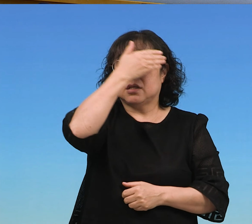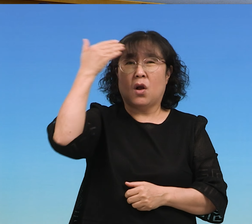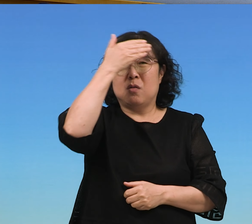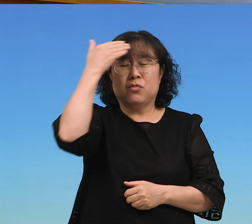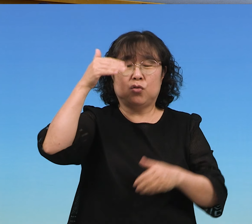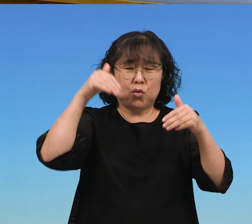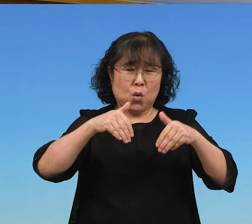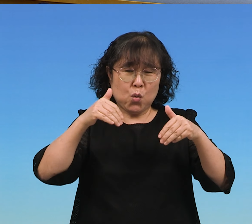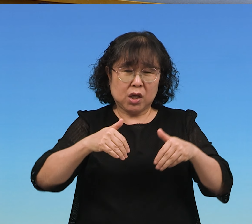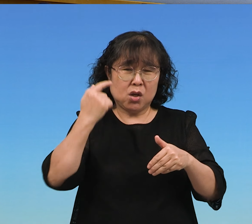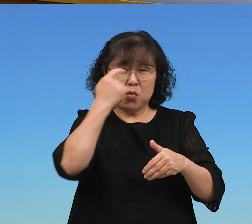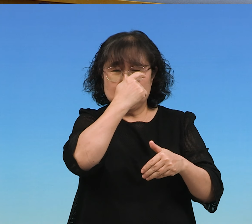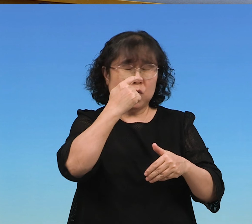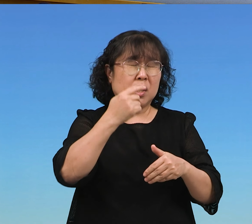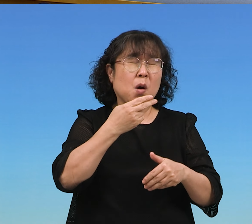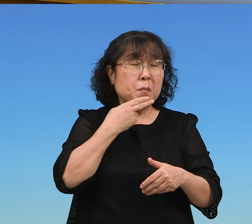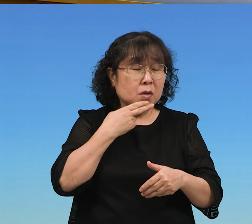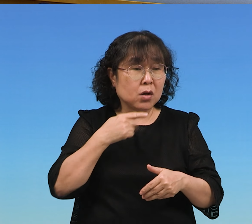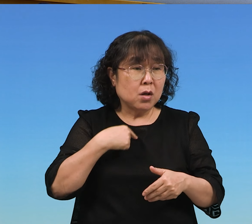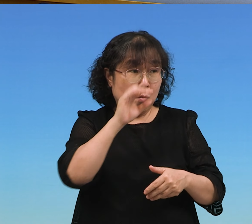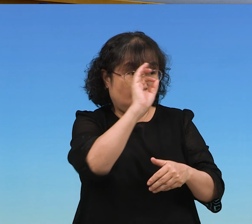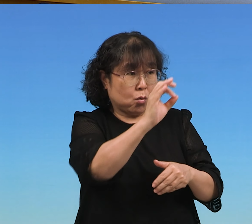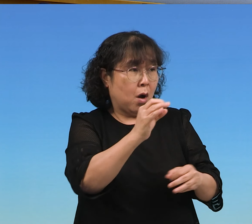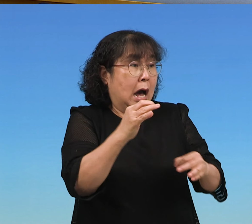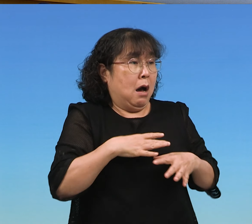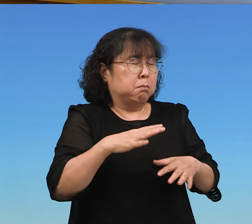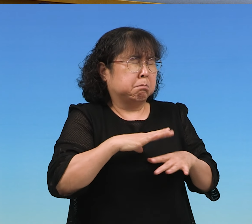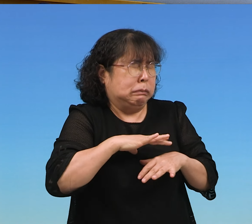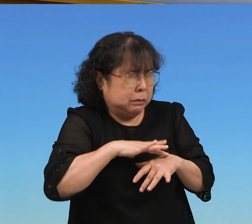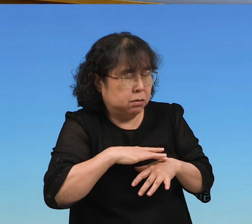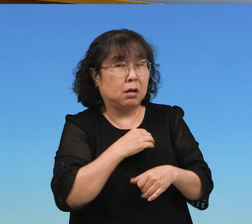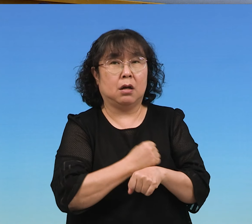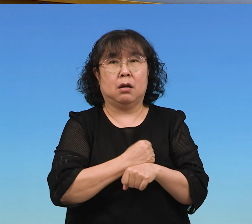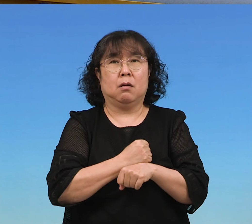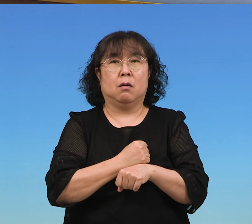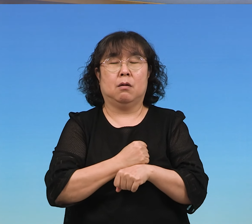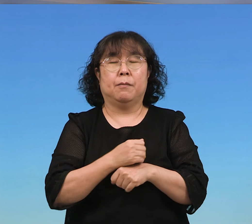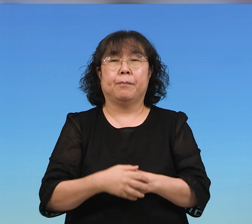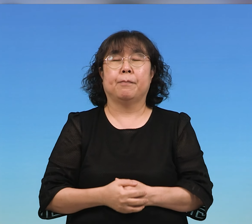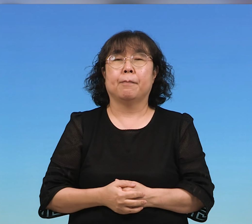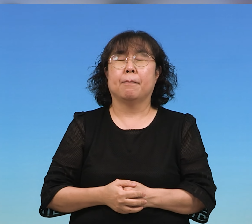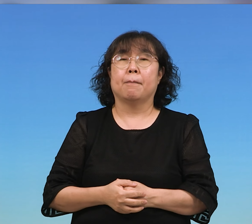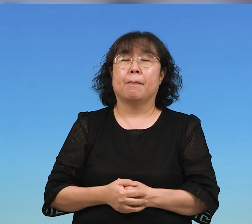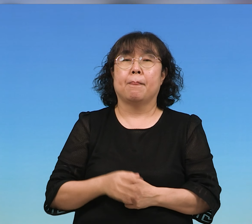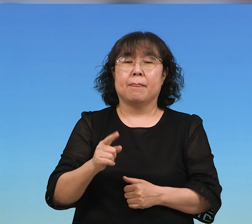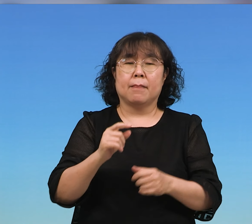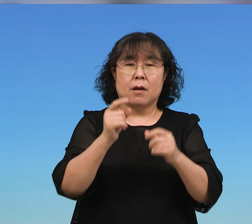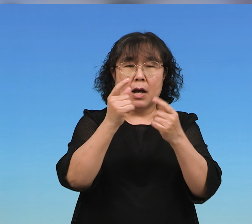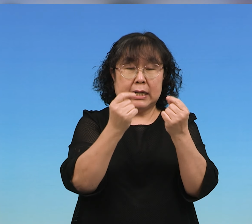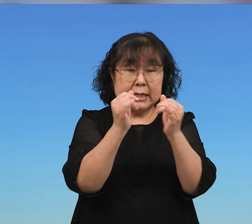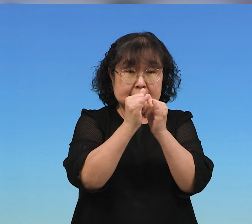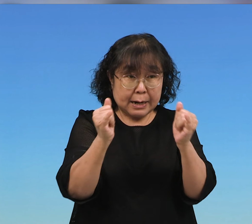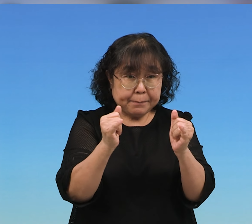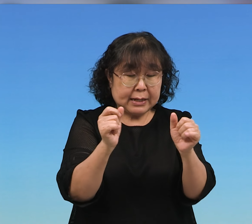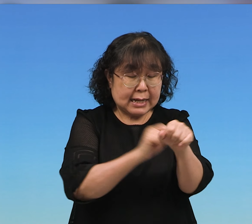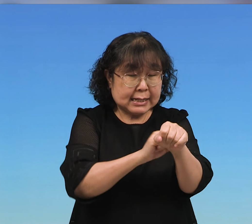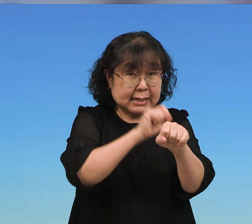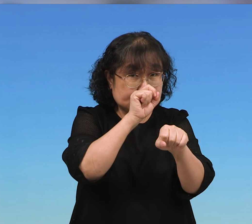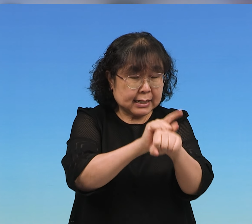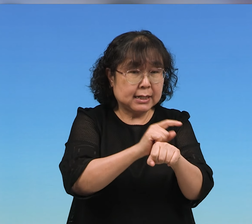젊은 종이 안목이 없다 보니까 기절할 듯이 놀라는 거예요. 이런 사람의 특징은요, 그